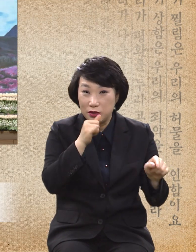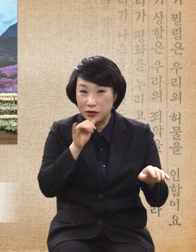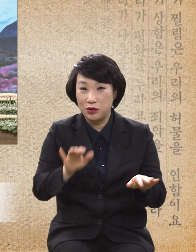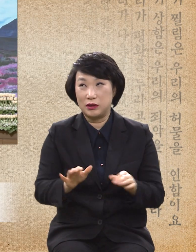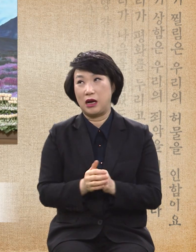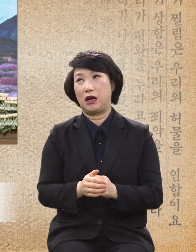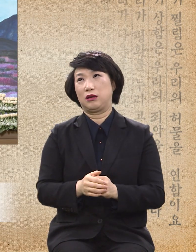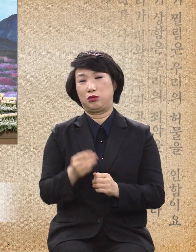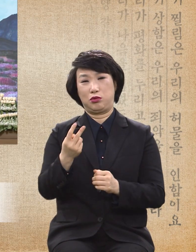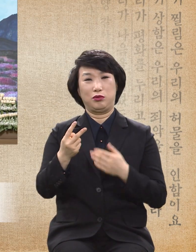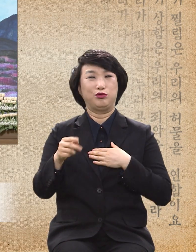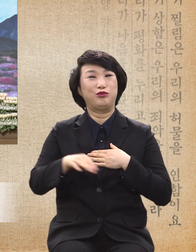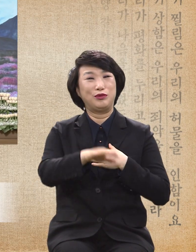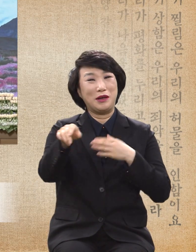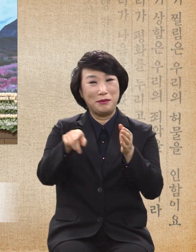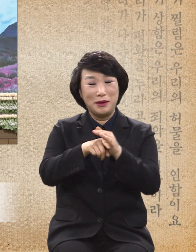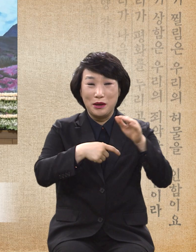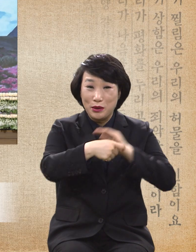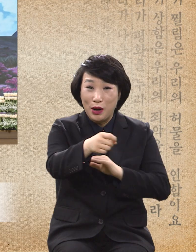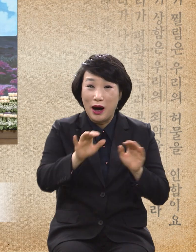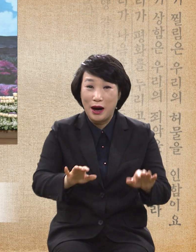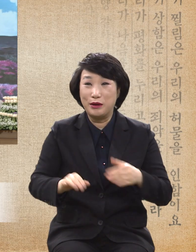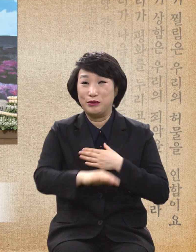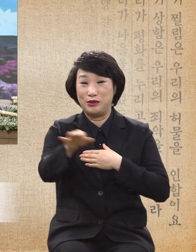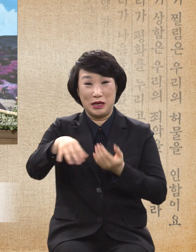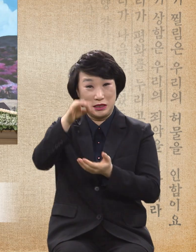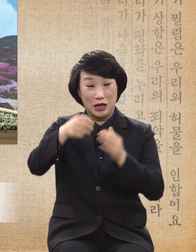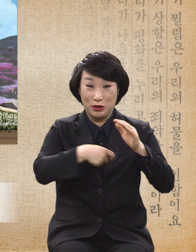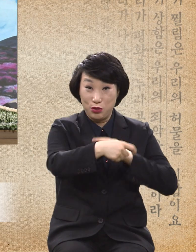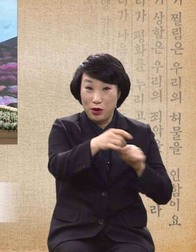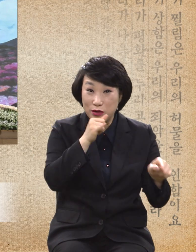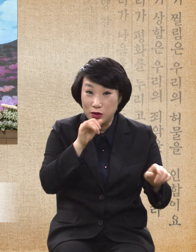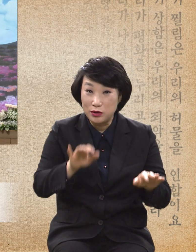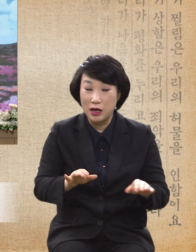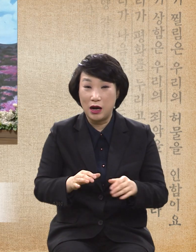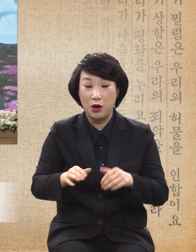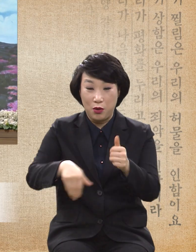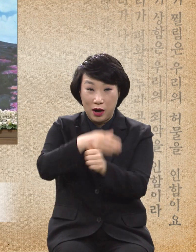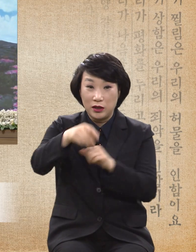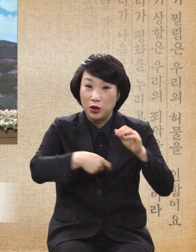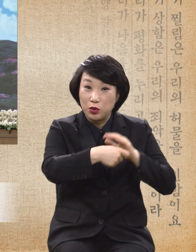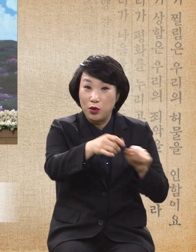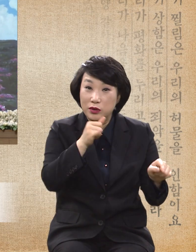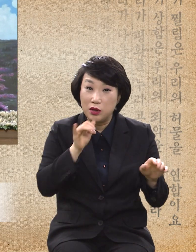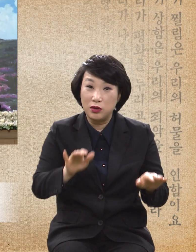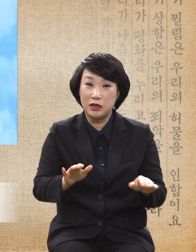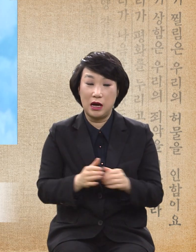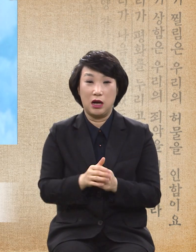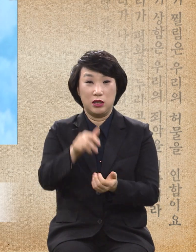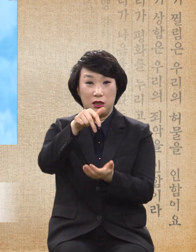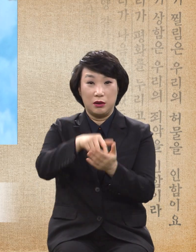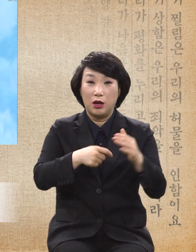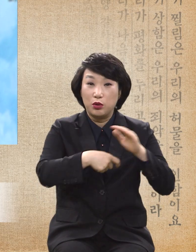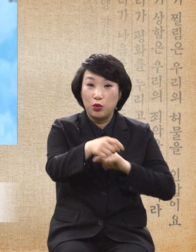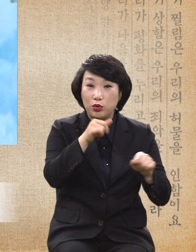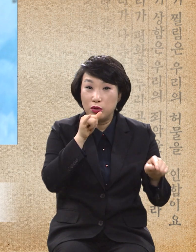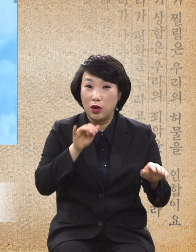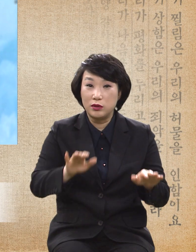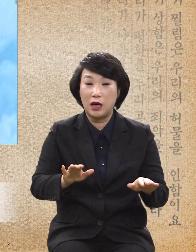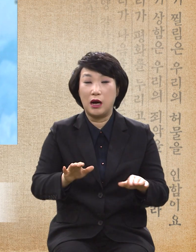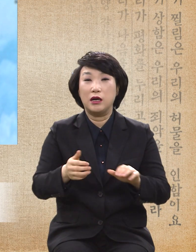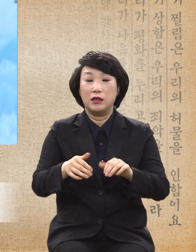도둑질하고 믿음을 도둑질하고 우리의 재물을 도둑질하고 환경을 도둑질하고 현실을